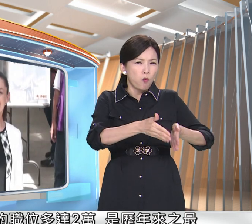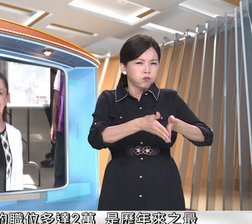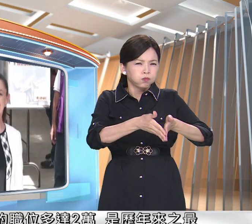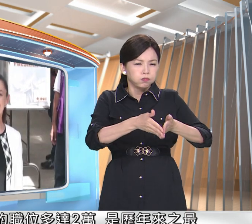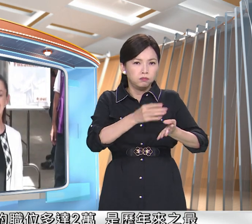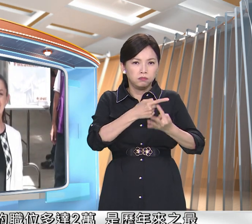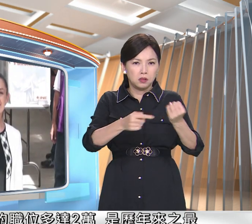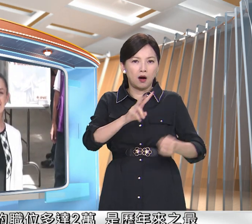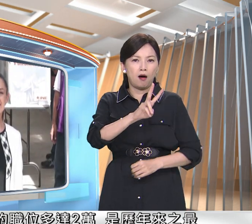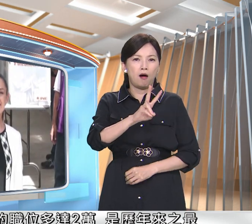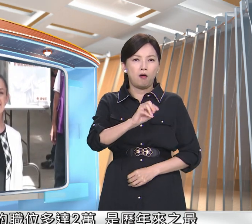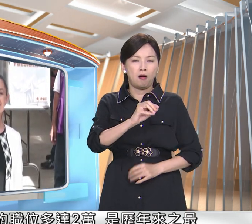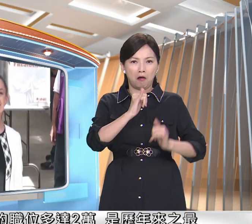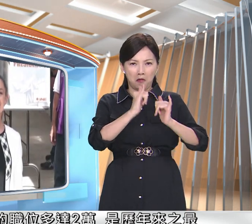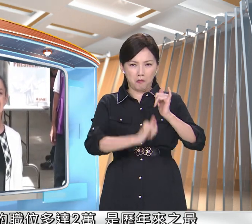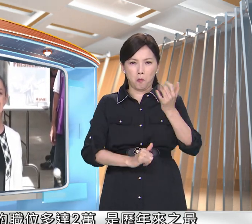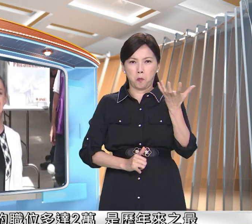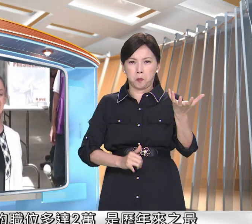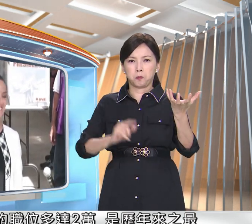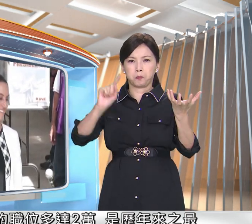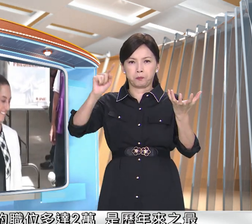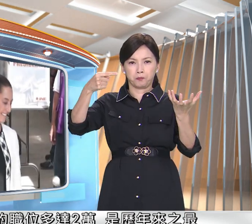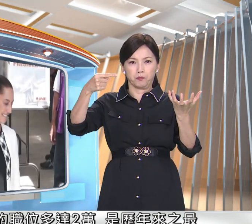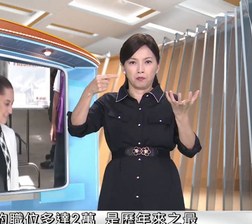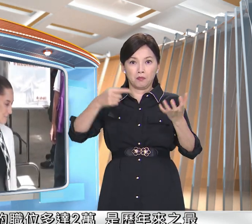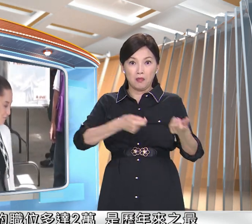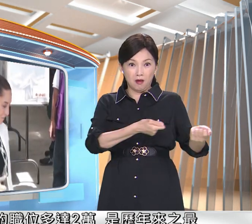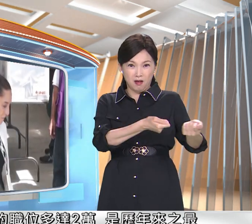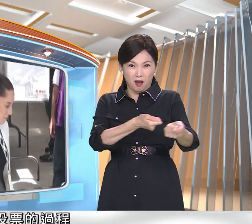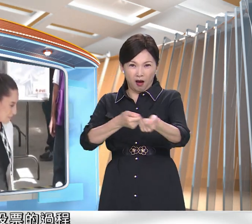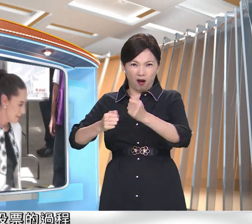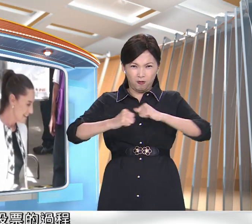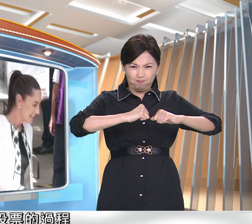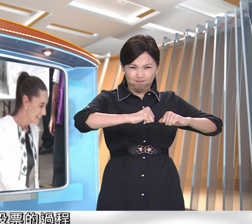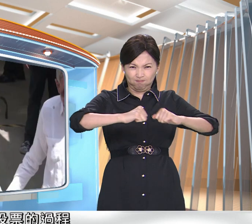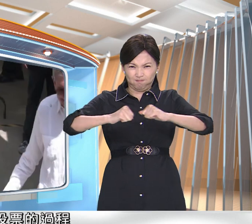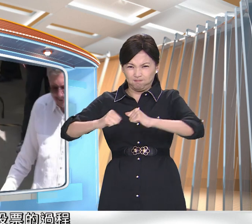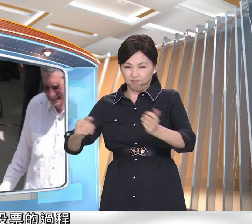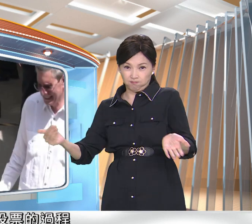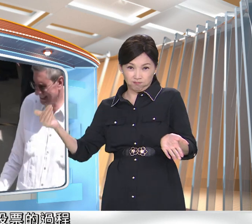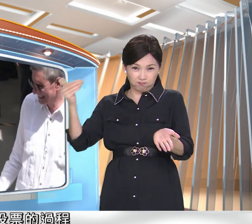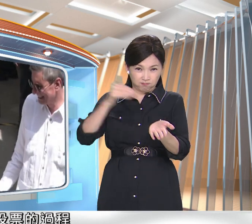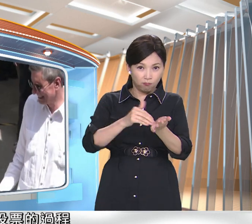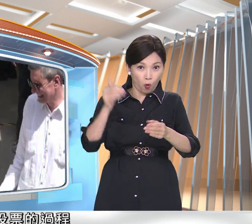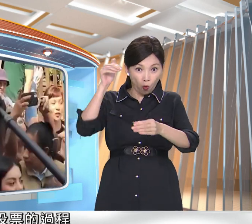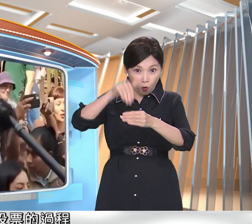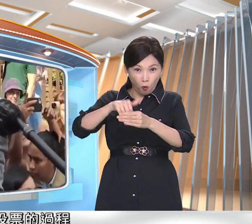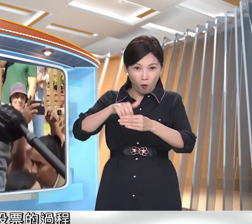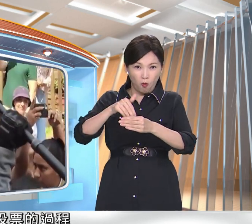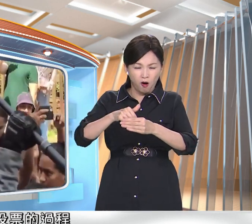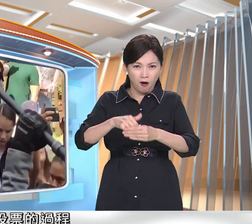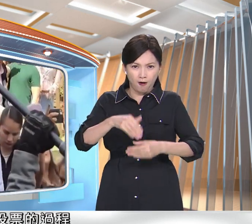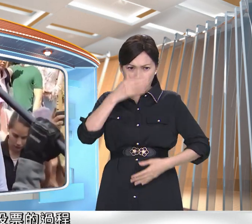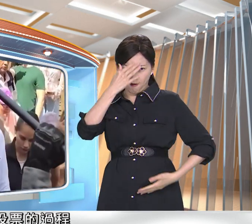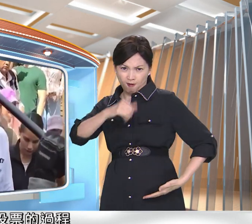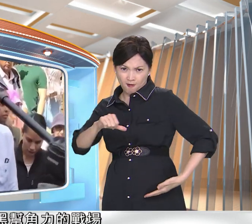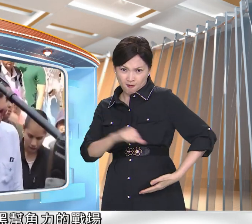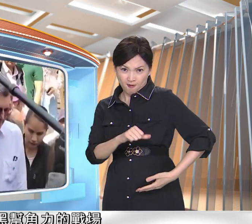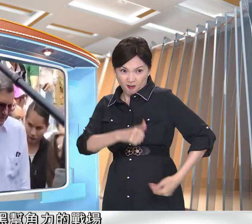多达20000，是历年来之最。从竞选到投票的过程，也成